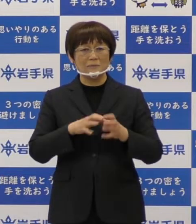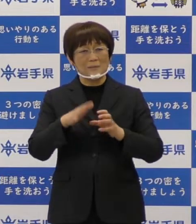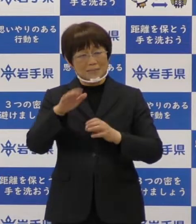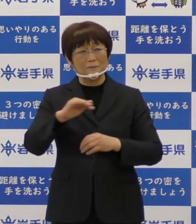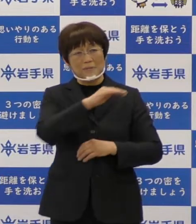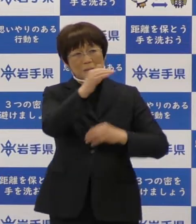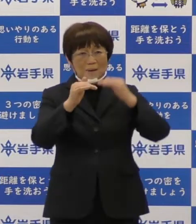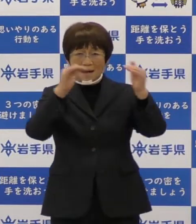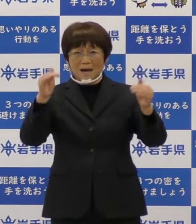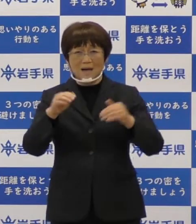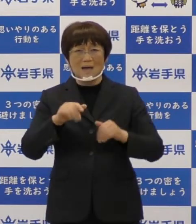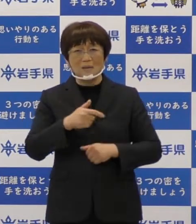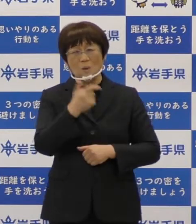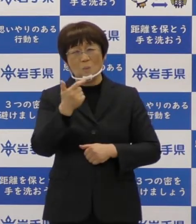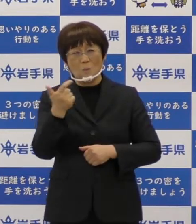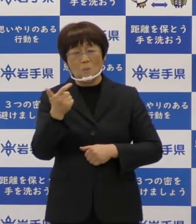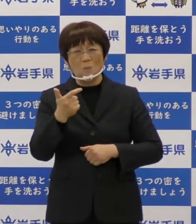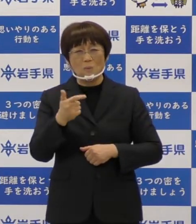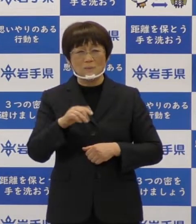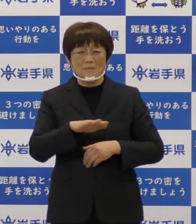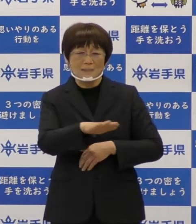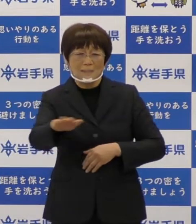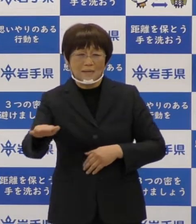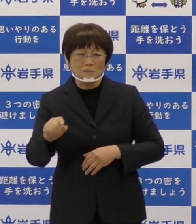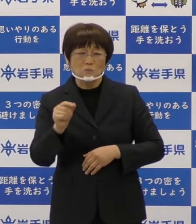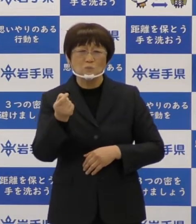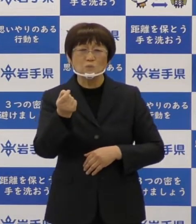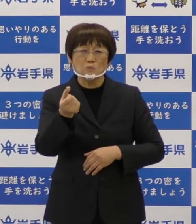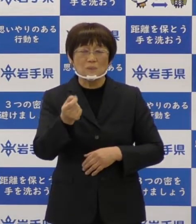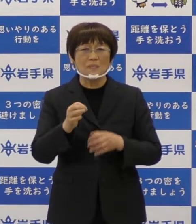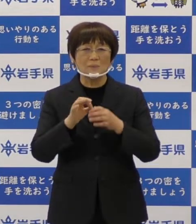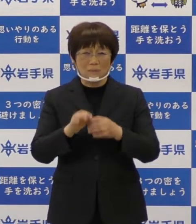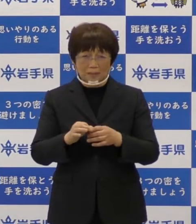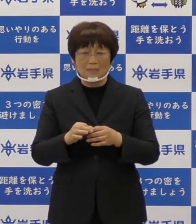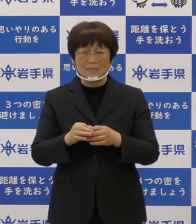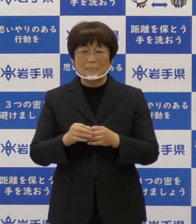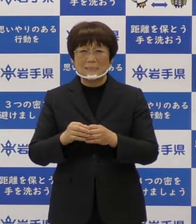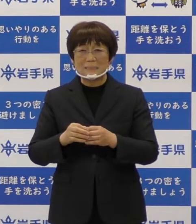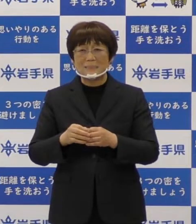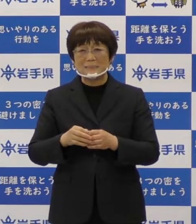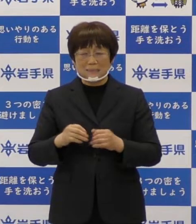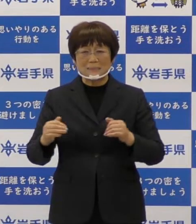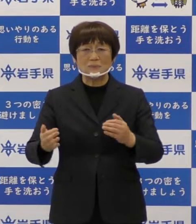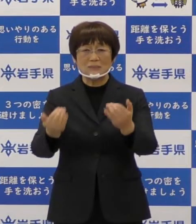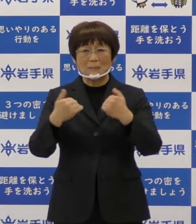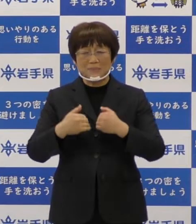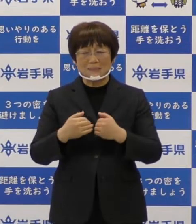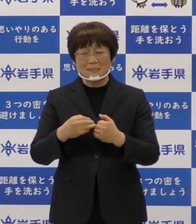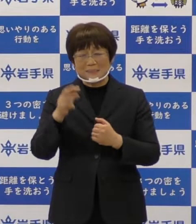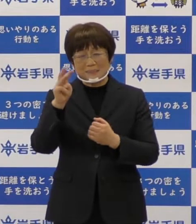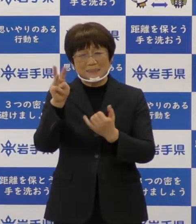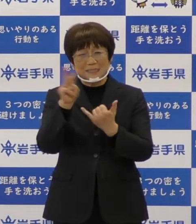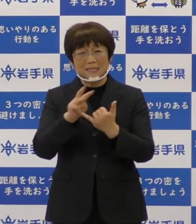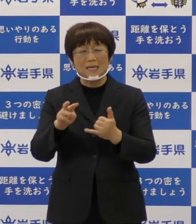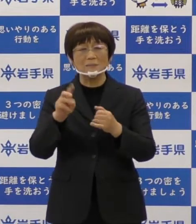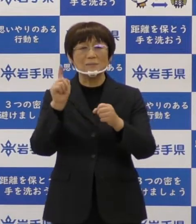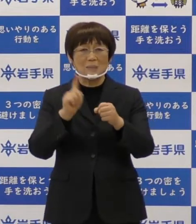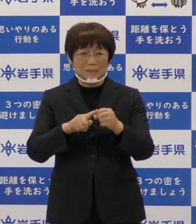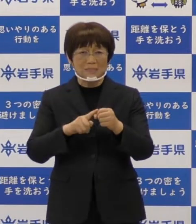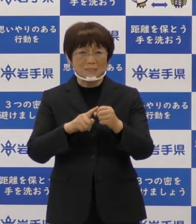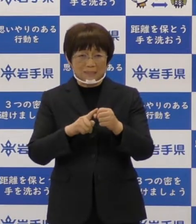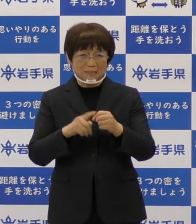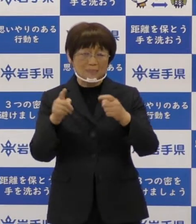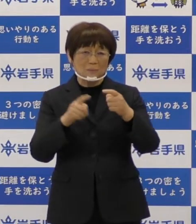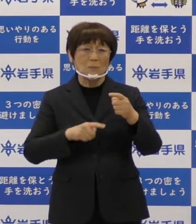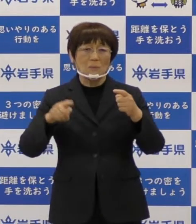において、規模の大きな津波災害が起きたため、高級住宅の用